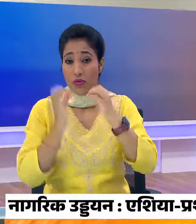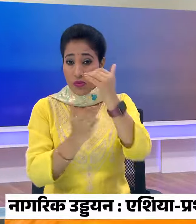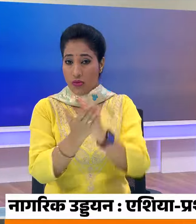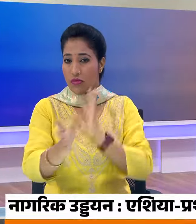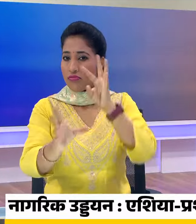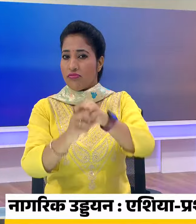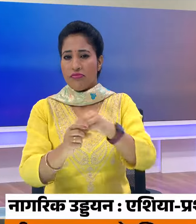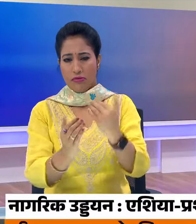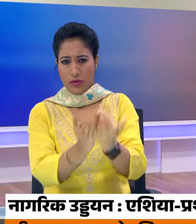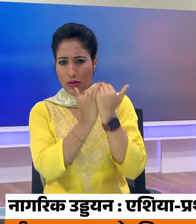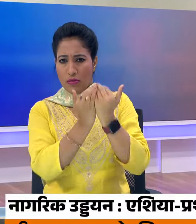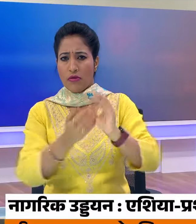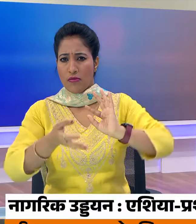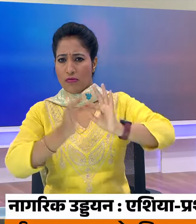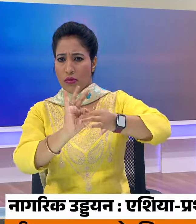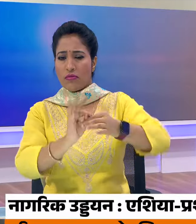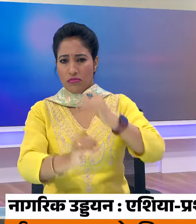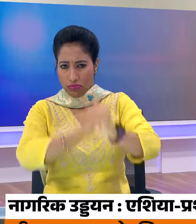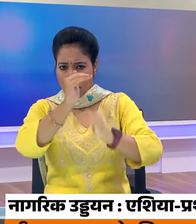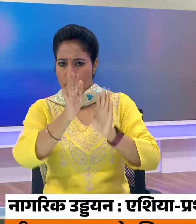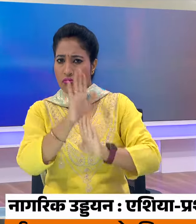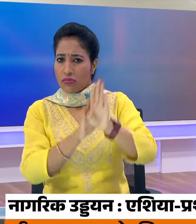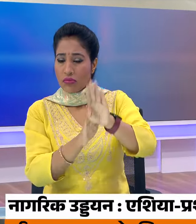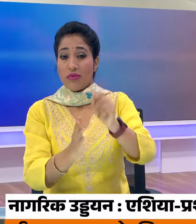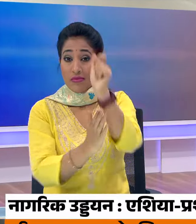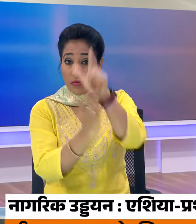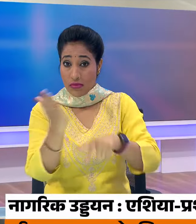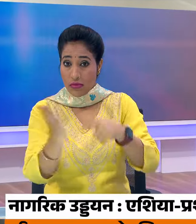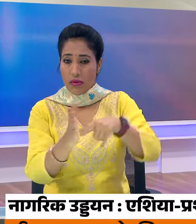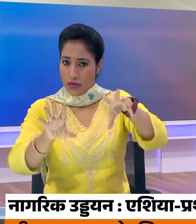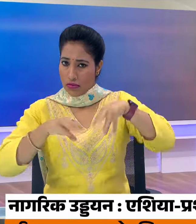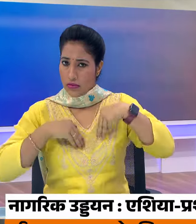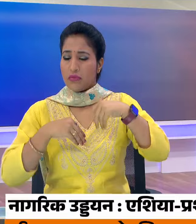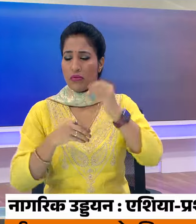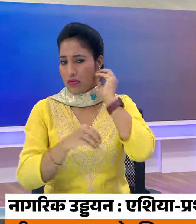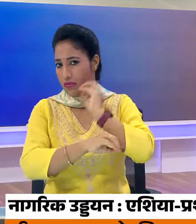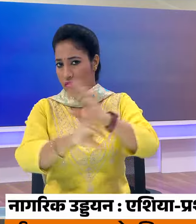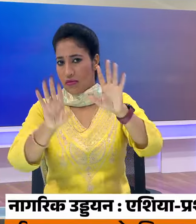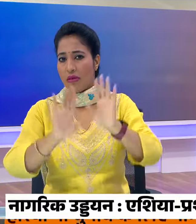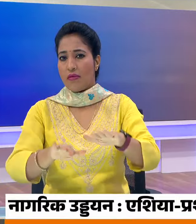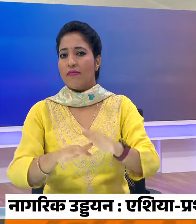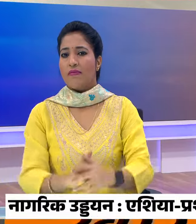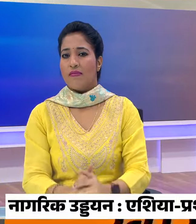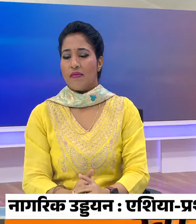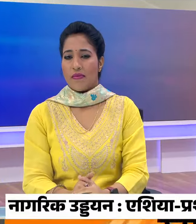और स्थिरता को बढ़ावा देने वाली दिल्ली घोषणा पत्र अपनाने का होगा ऐलान।